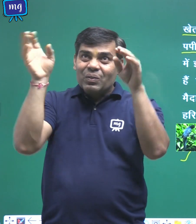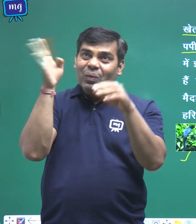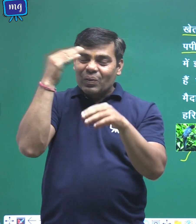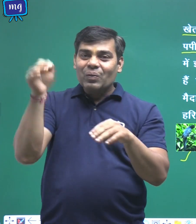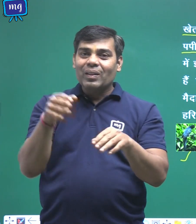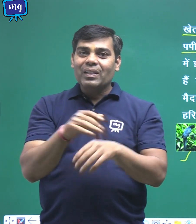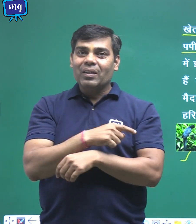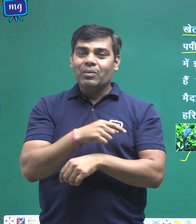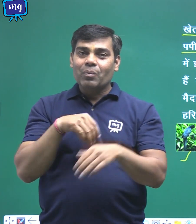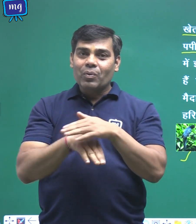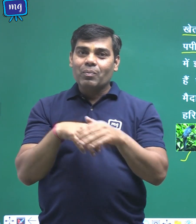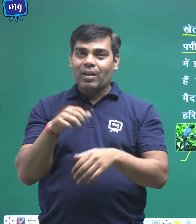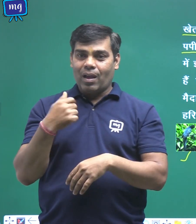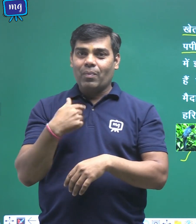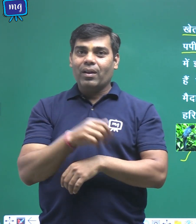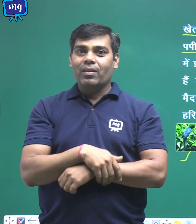अपना